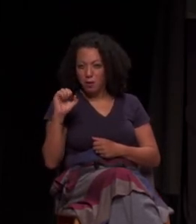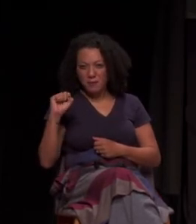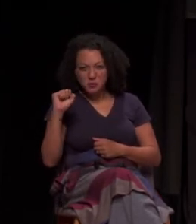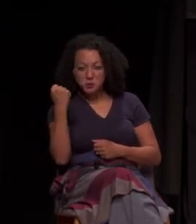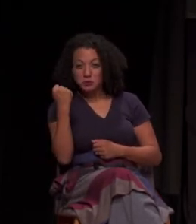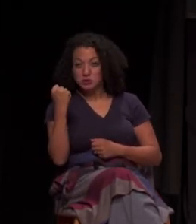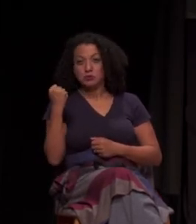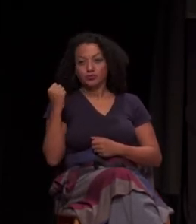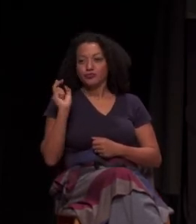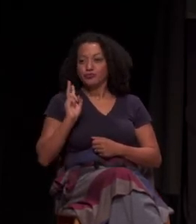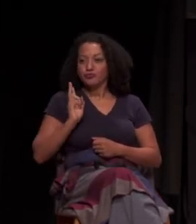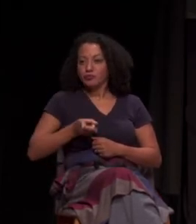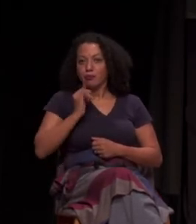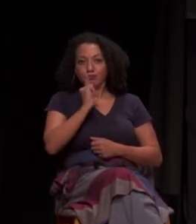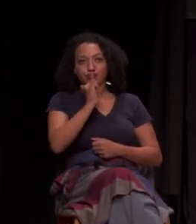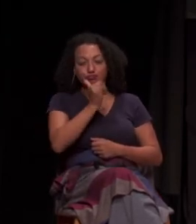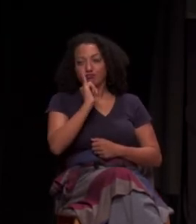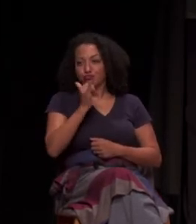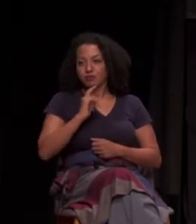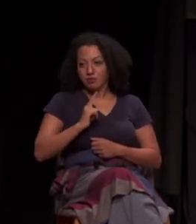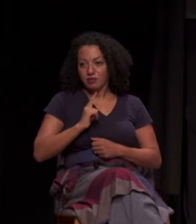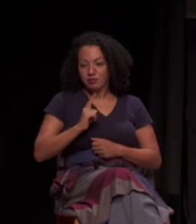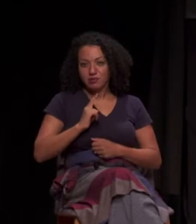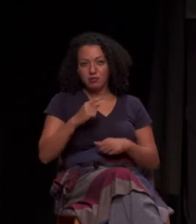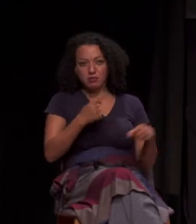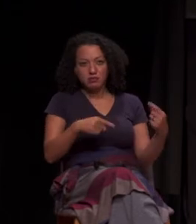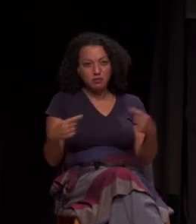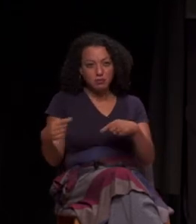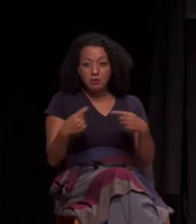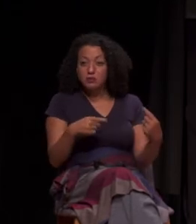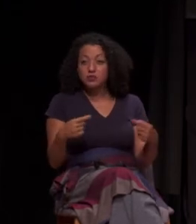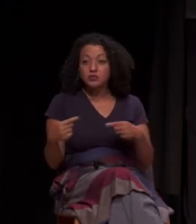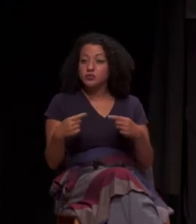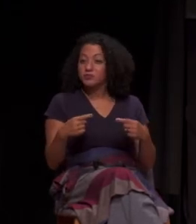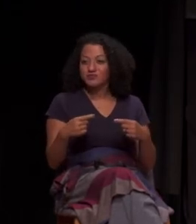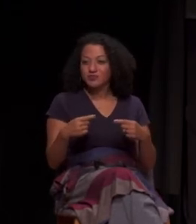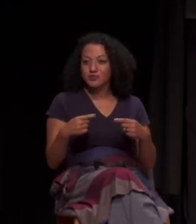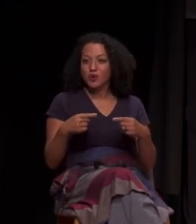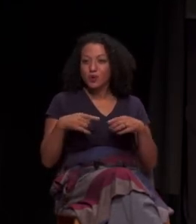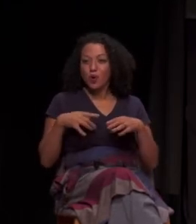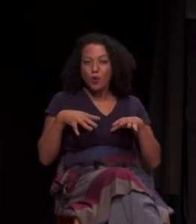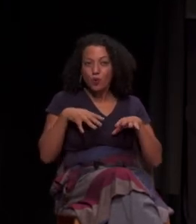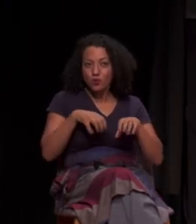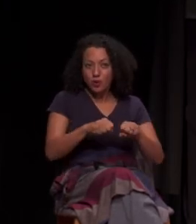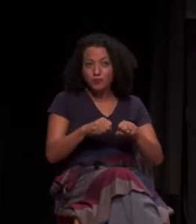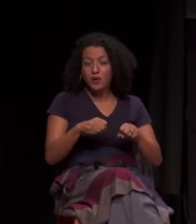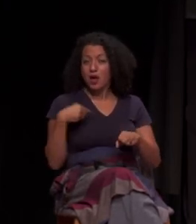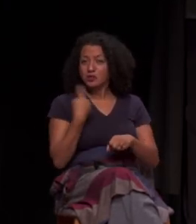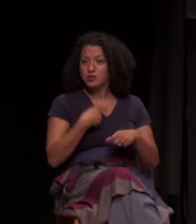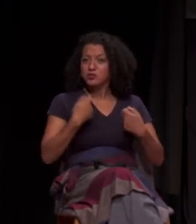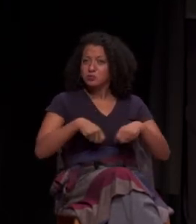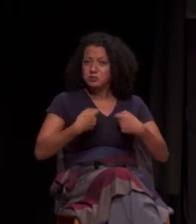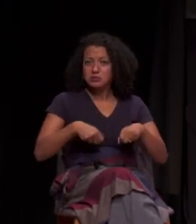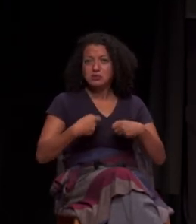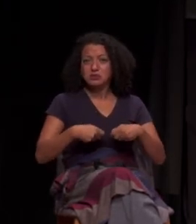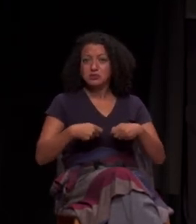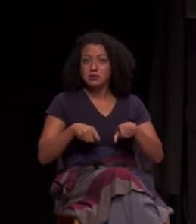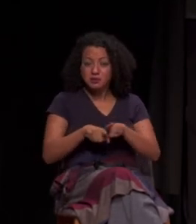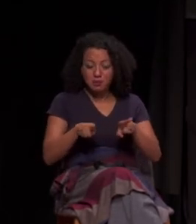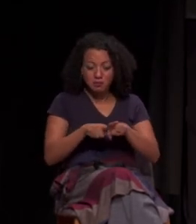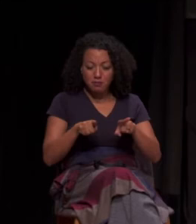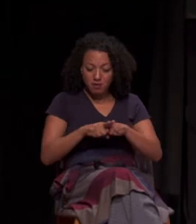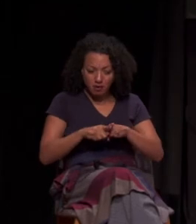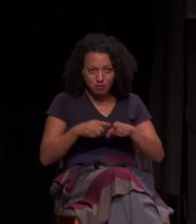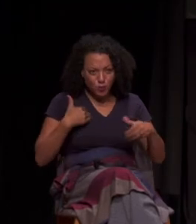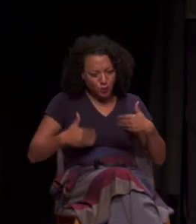há muitas referências para o debate decolonial e precisamos descolonizar também os corpos.